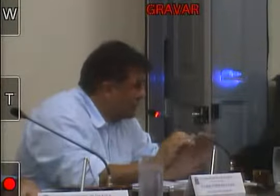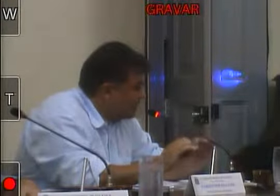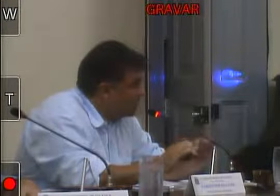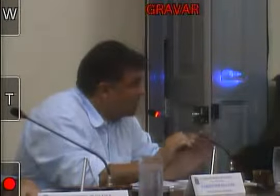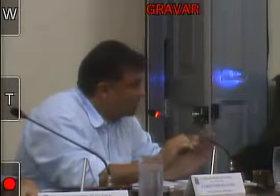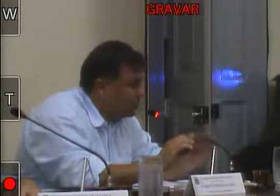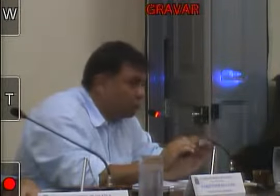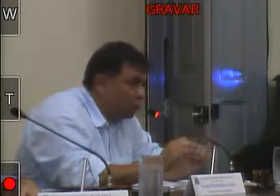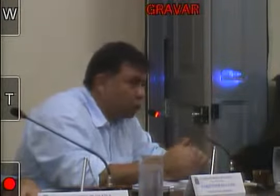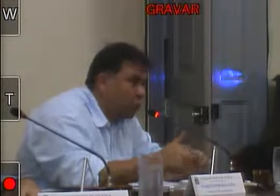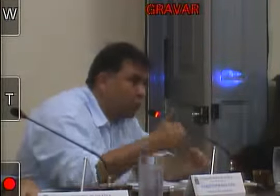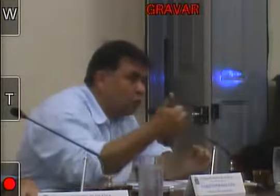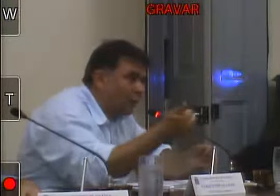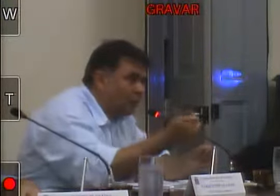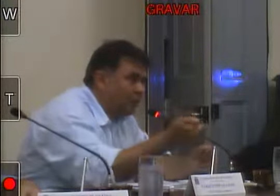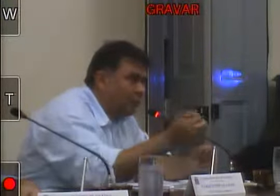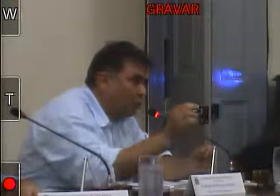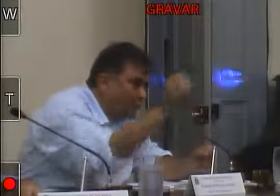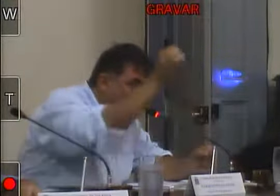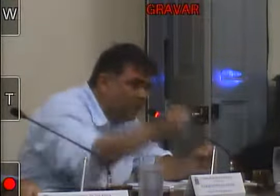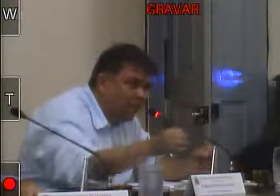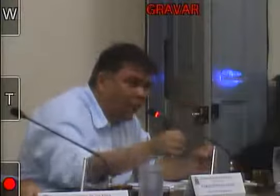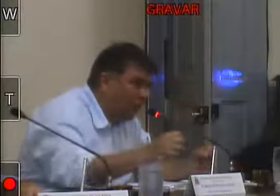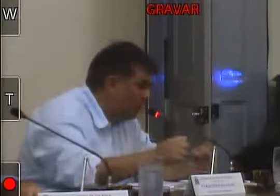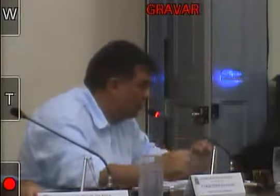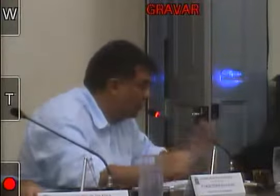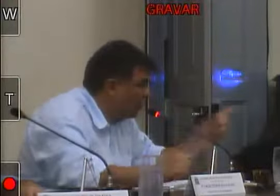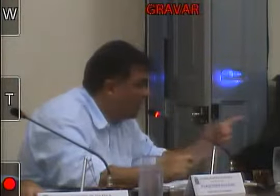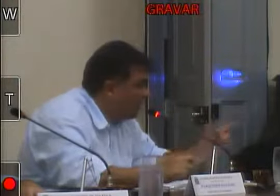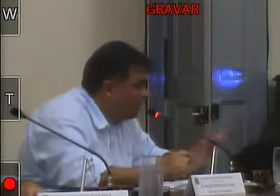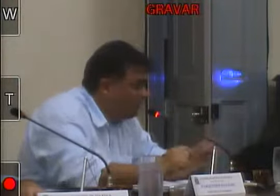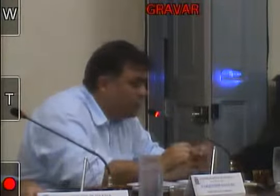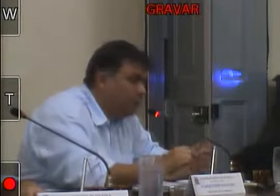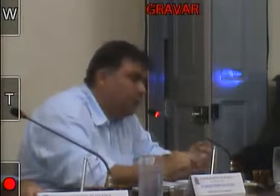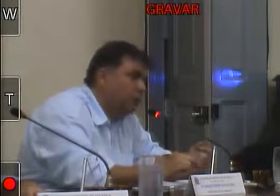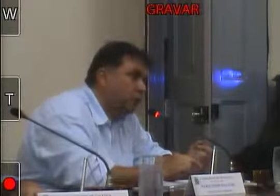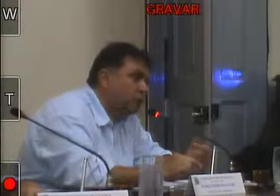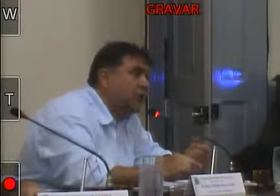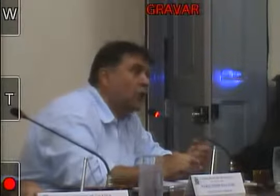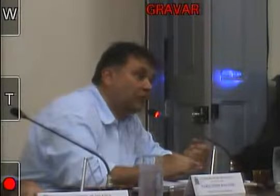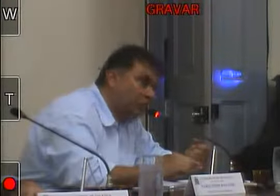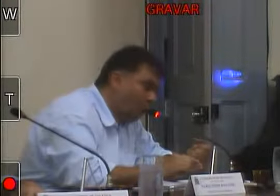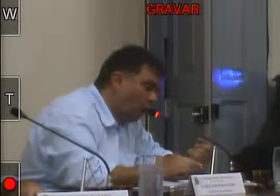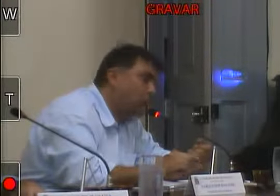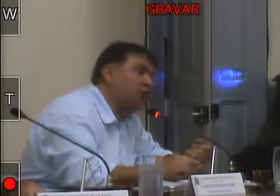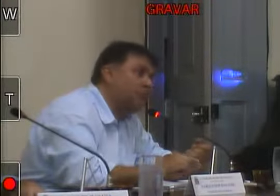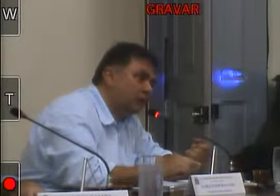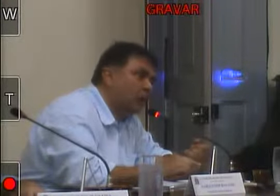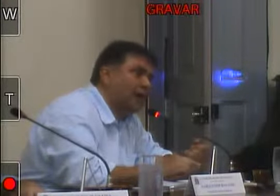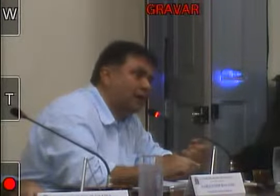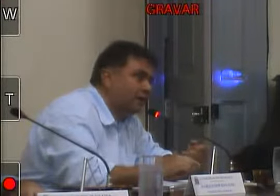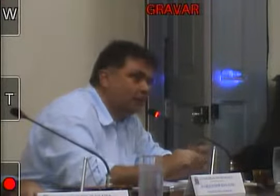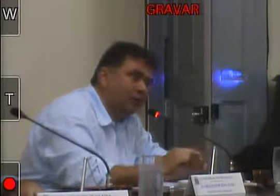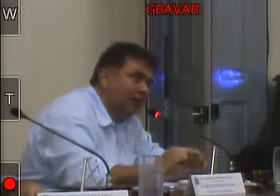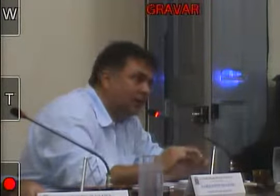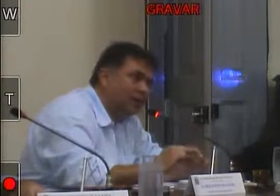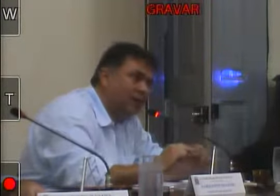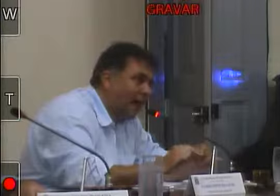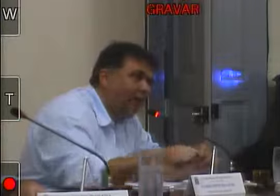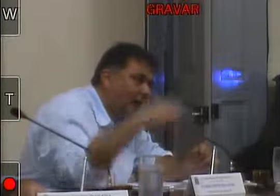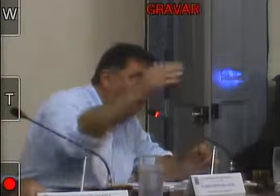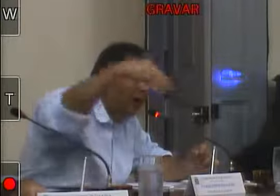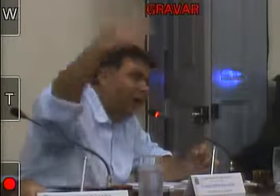SEDAI. O César disse que vai me responder todos, porque eu fiz um para conservatório assim que a obra começou. Eu fiz um perguntando se ia contemplar o loteamento Guaranis, que é um lugar que